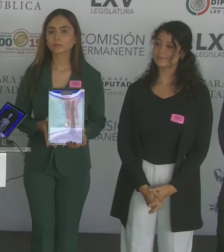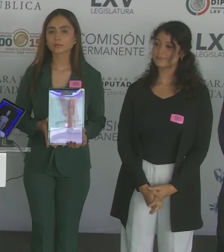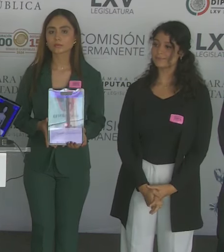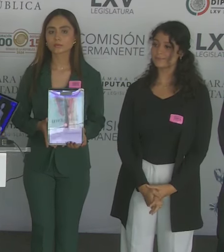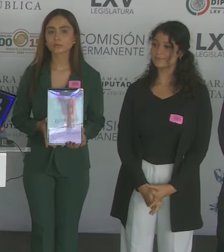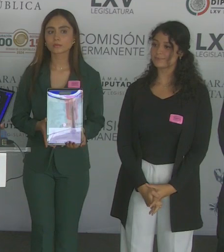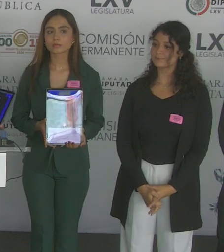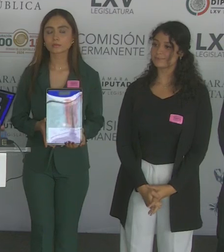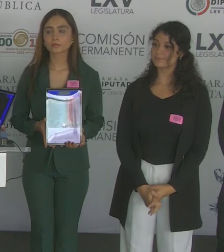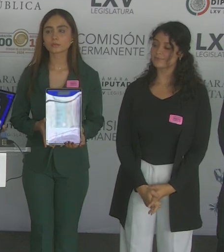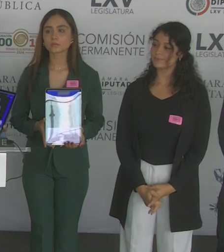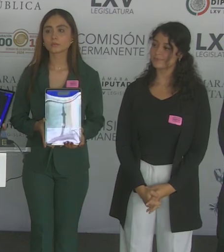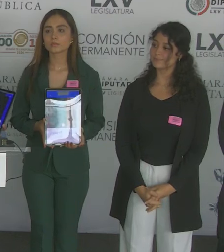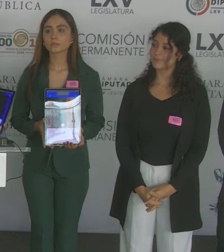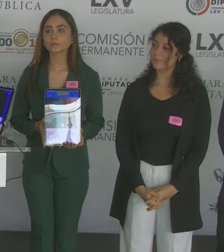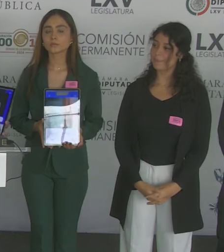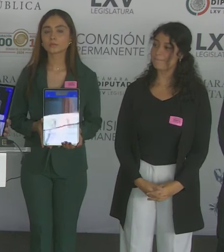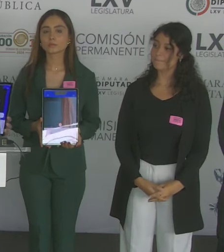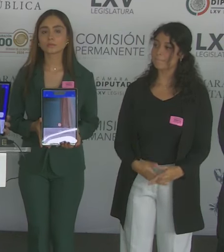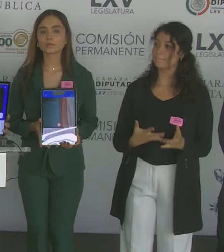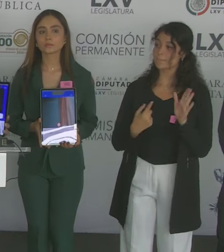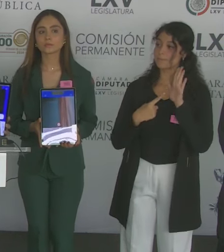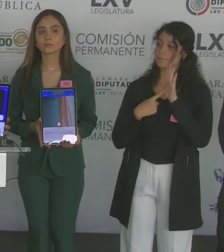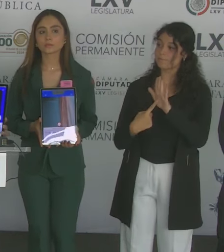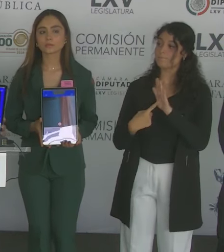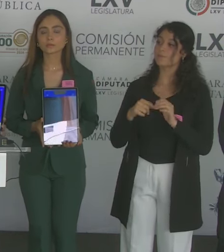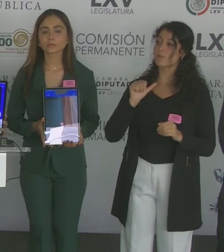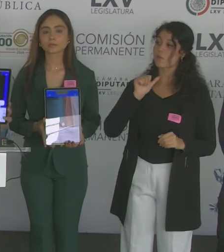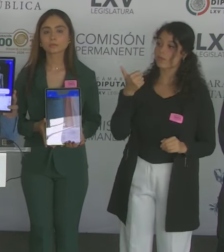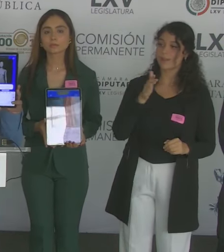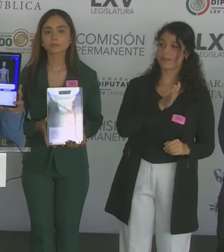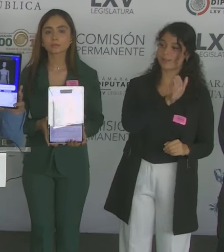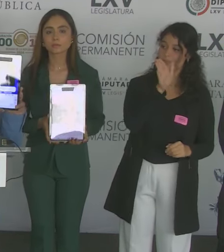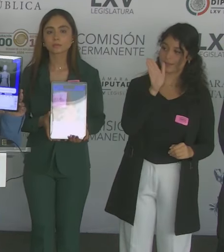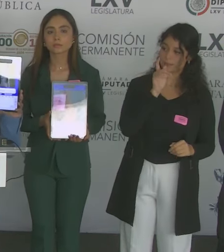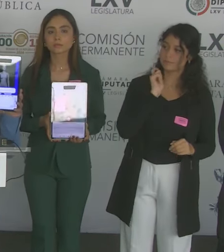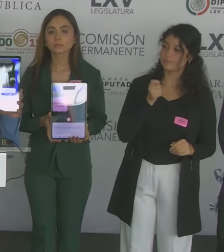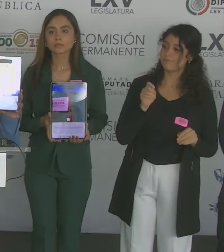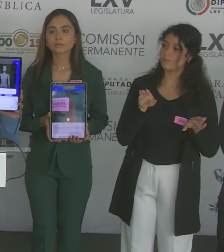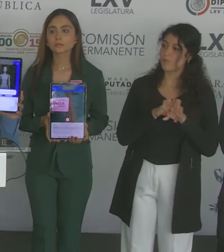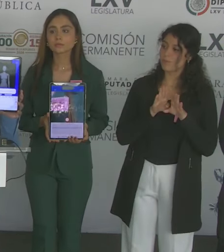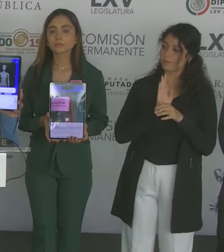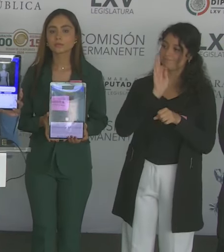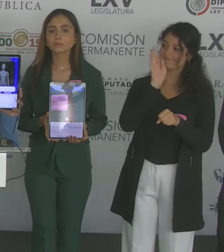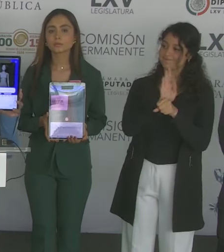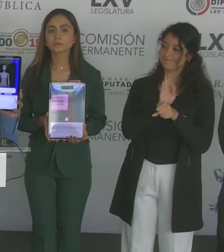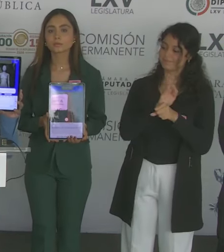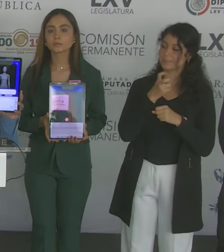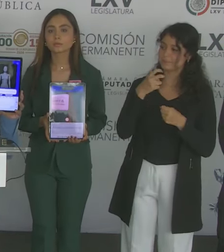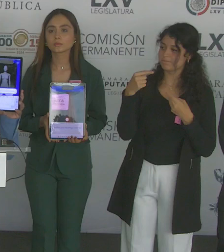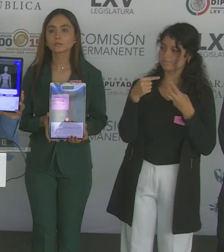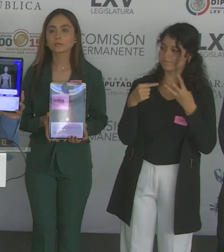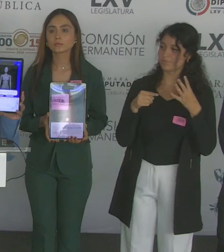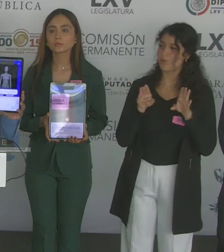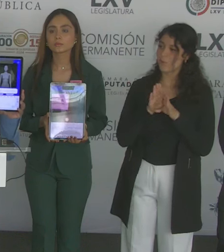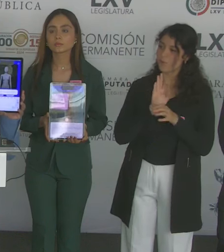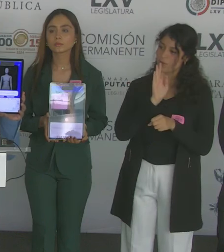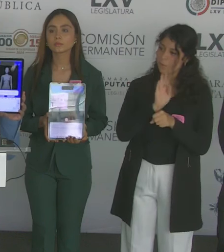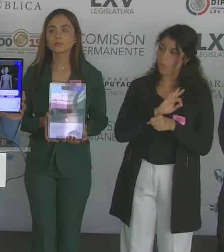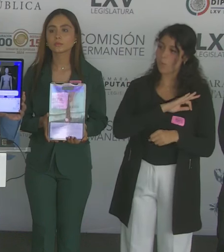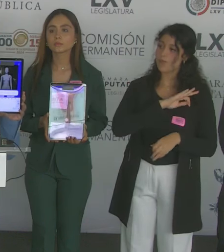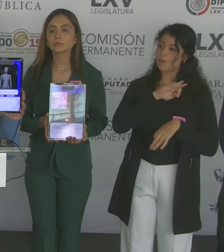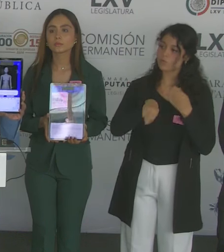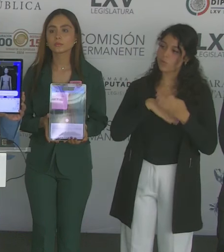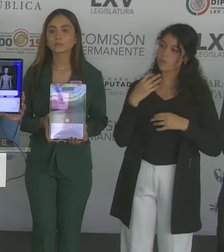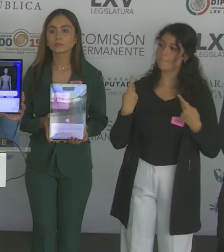sorda tenemos otra demostración que es a la derecha esto permite dar indicaciones lo cual va a permitir que en sectores como el sector